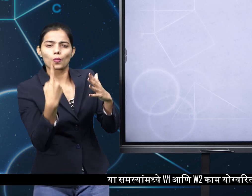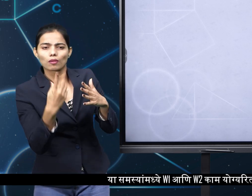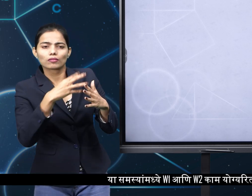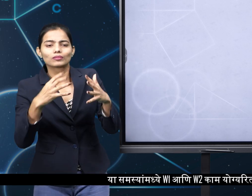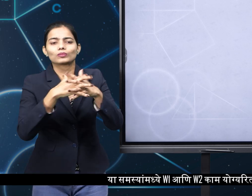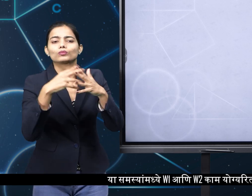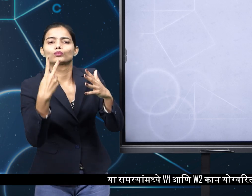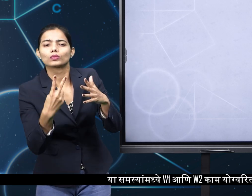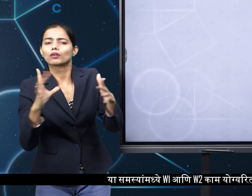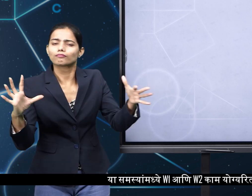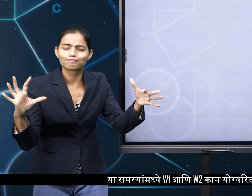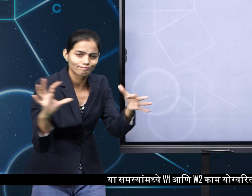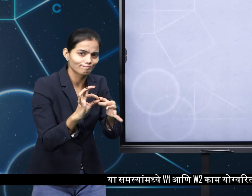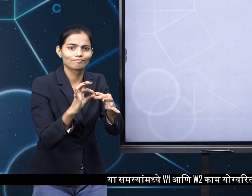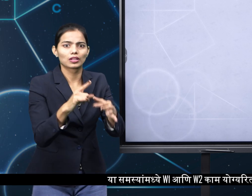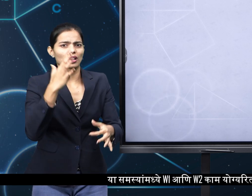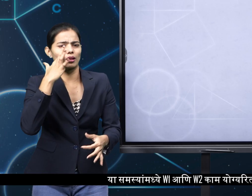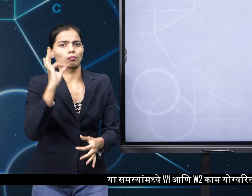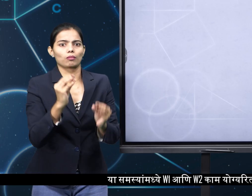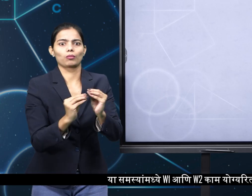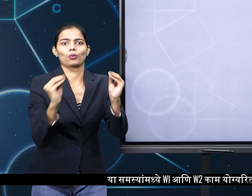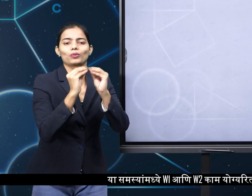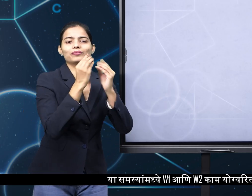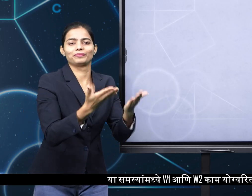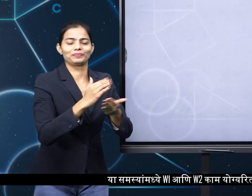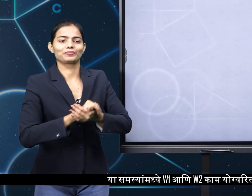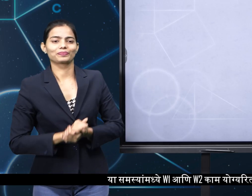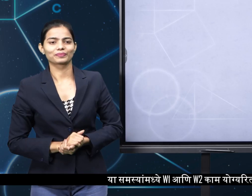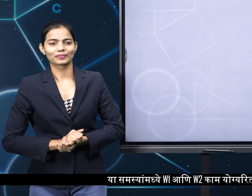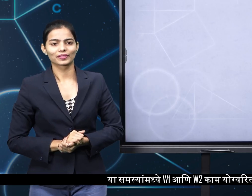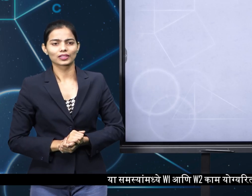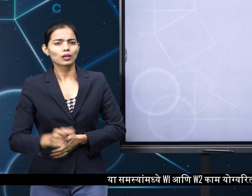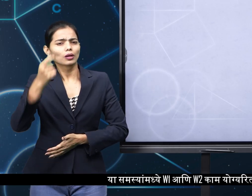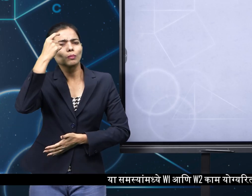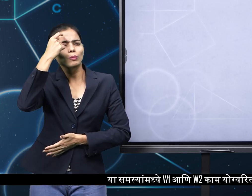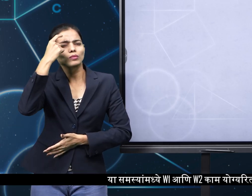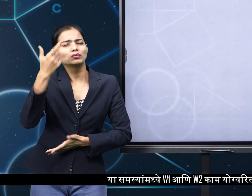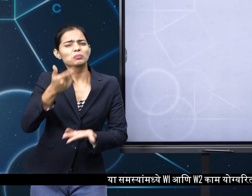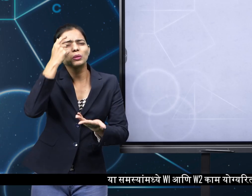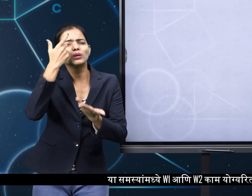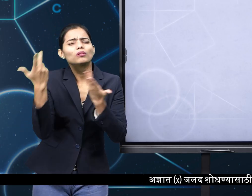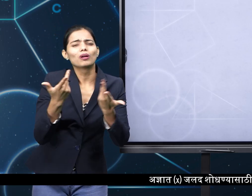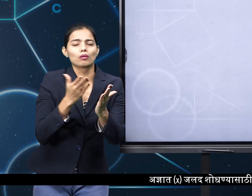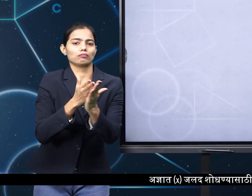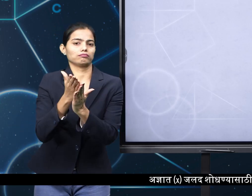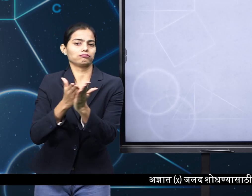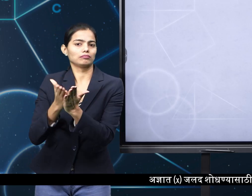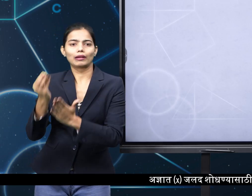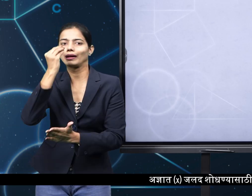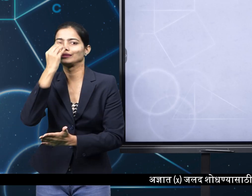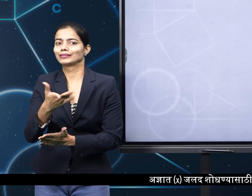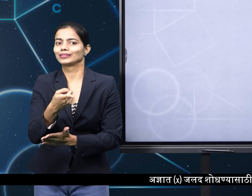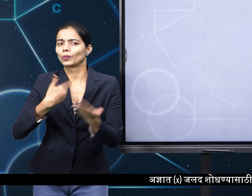या समस्यांमध्ये W1 आणि W2 काम योग्यरित्या ओळखणे अधिक महत्त्वाचे आहे. अज्ञात